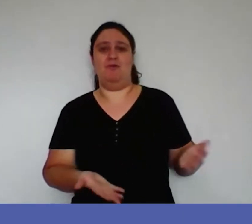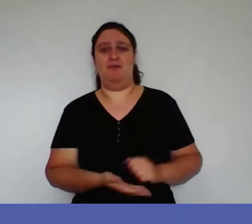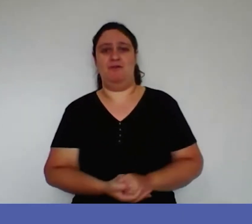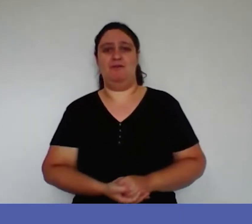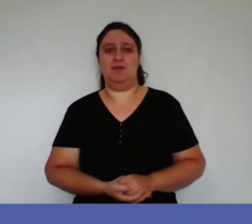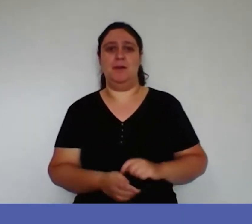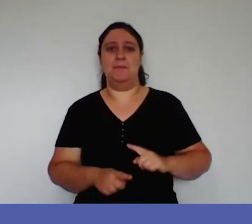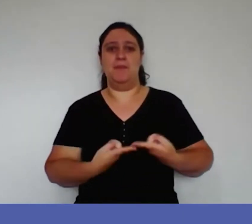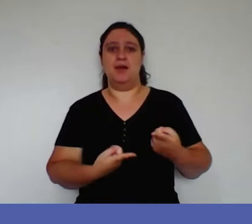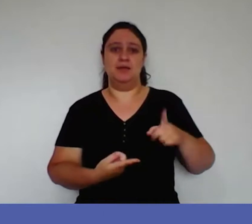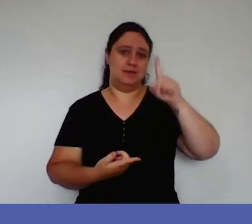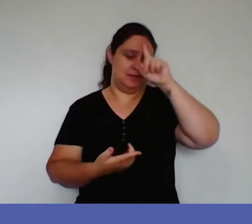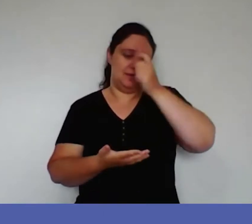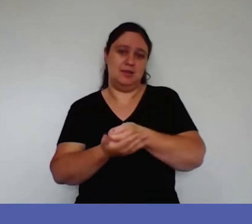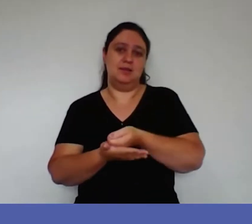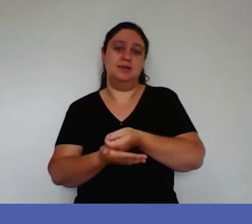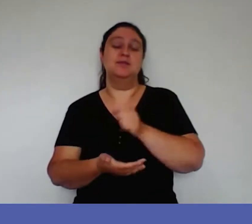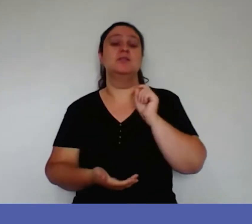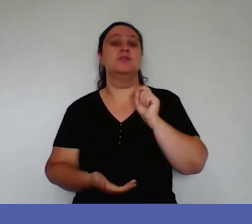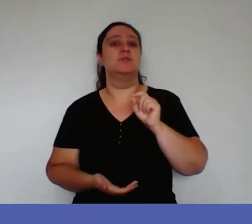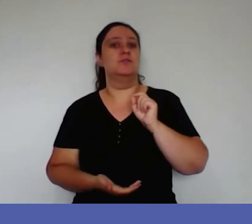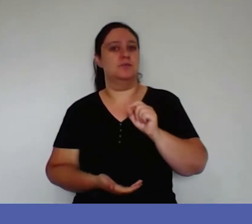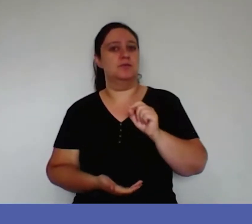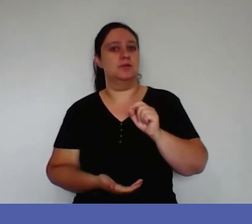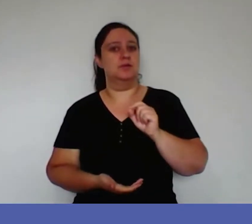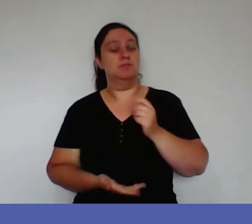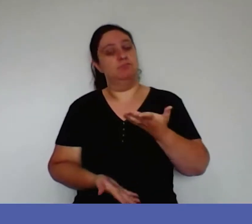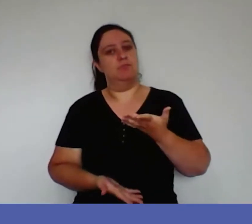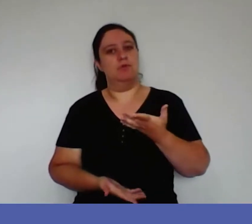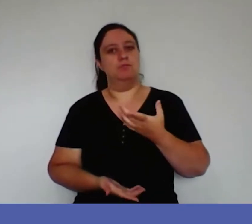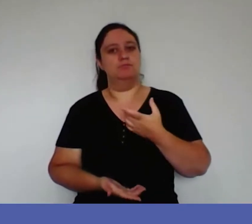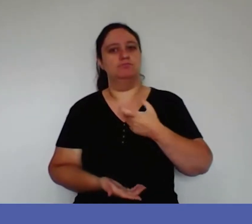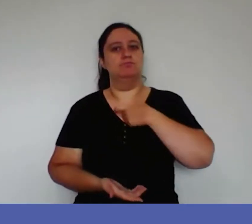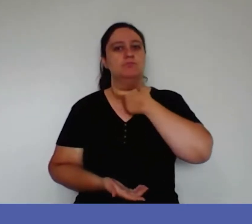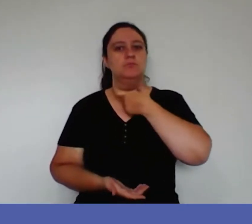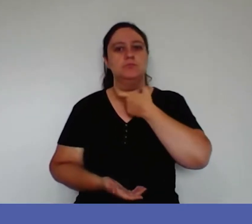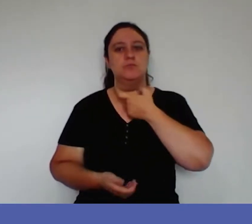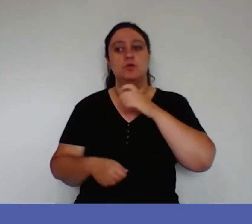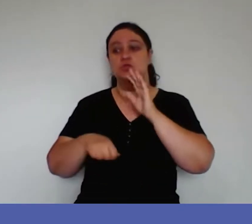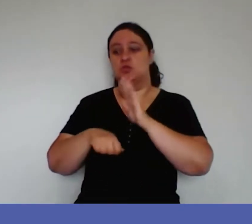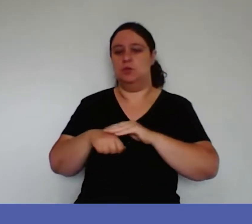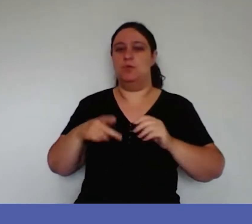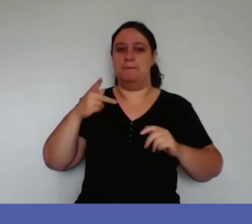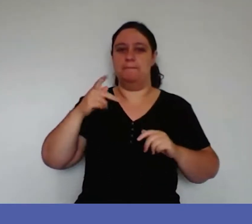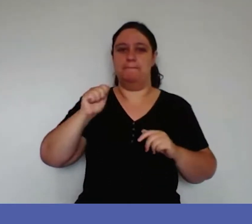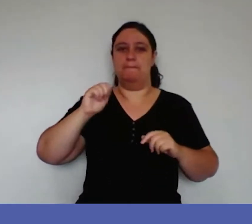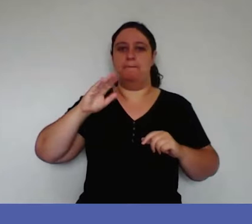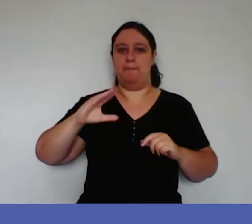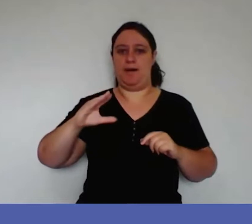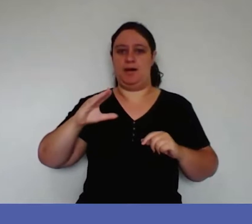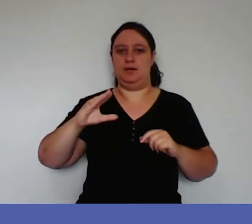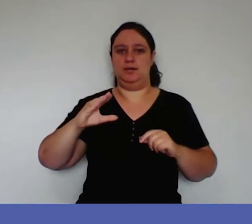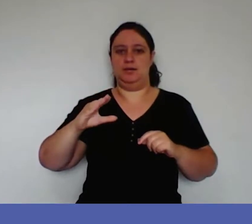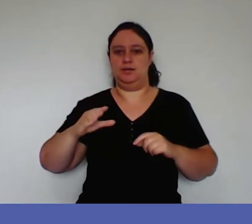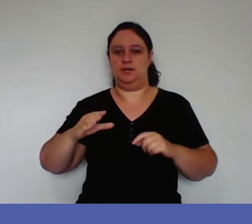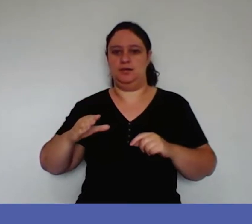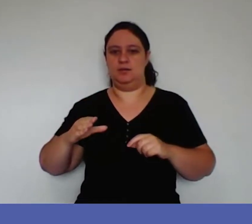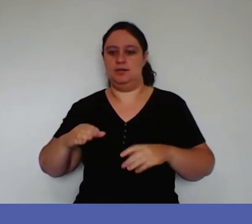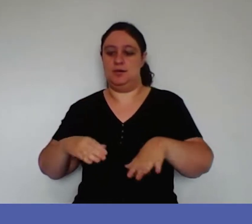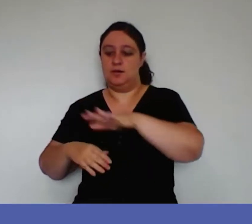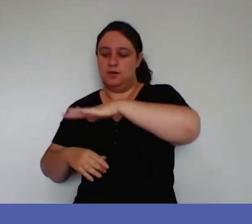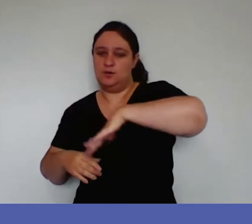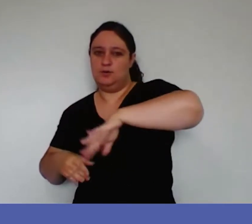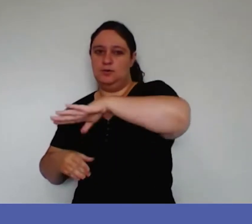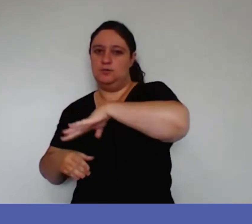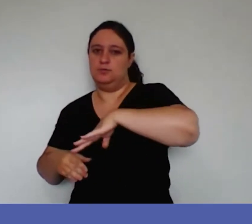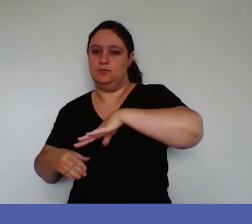resolveram também, já que o irmão Dong o chamou de PAC, posto avançado de colportores, eles